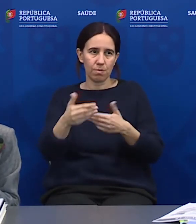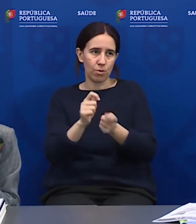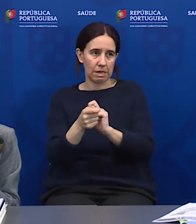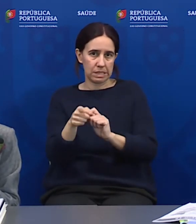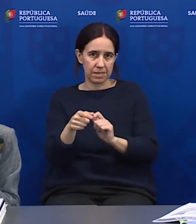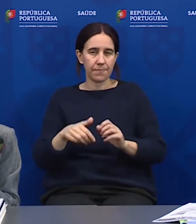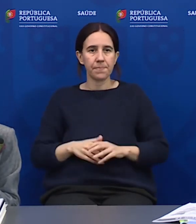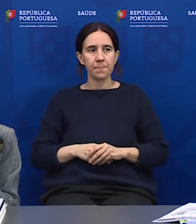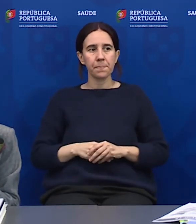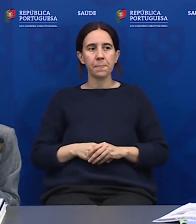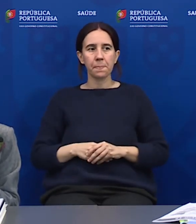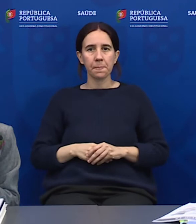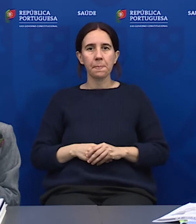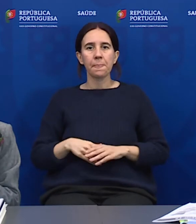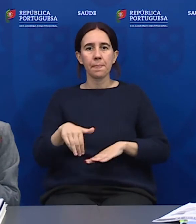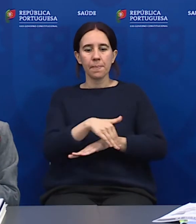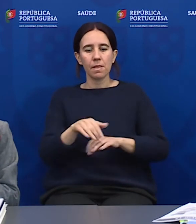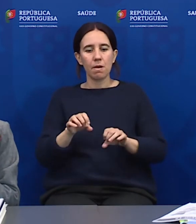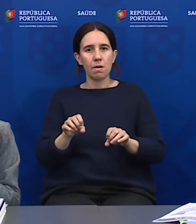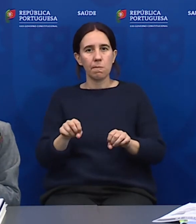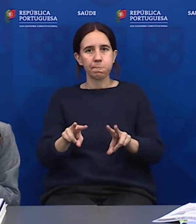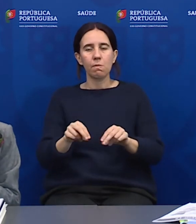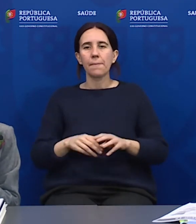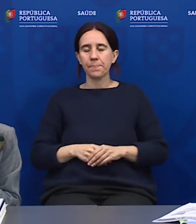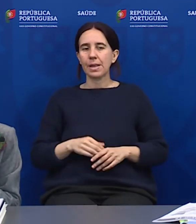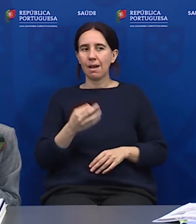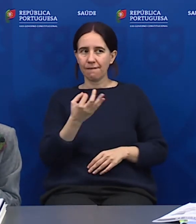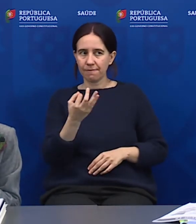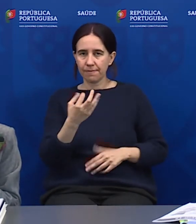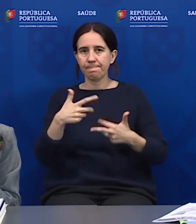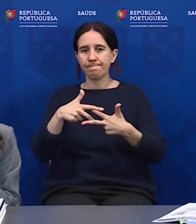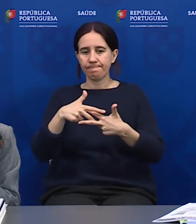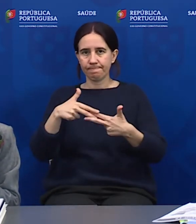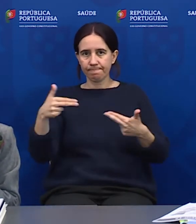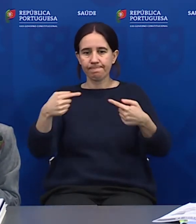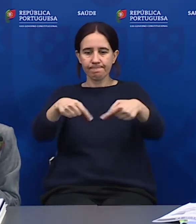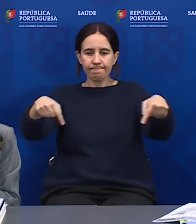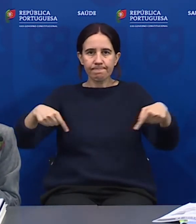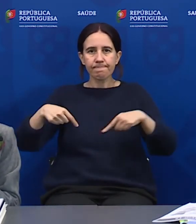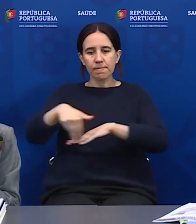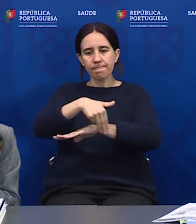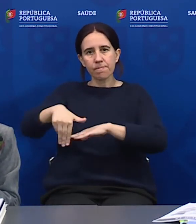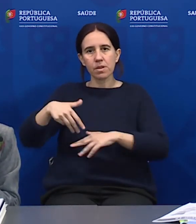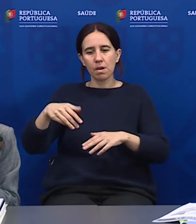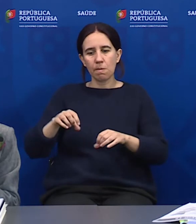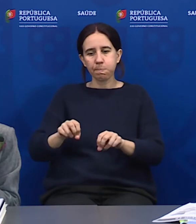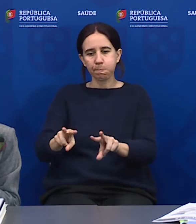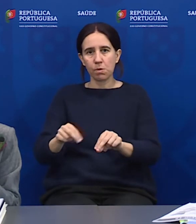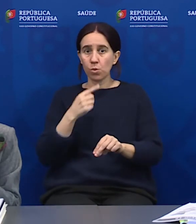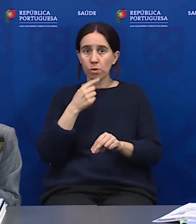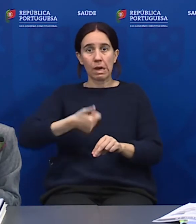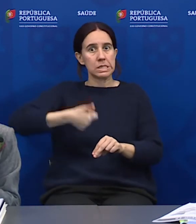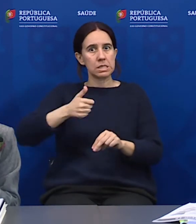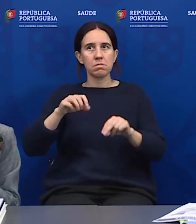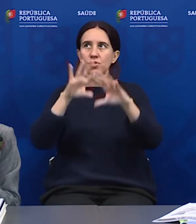As desinfecções dos espaços. Ah, muito bem. As desinfecções dos espaços públicos, a primeira coisa que tenho a dizer é que sou fortemente a favor da